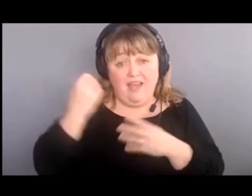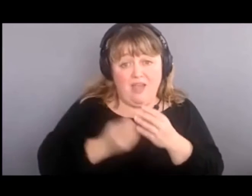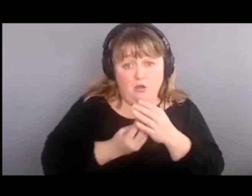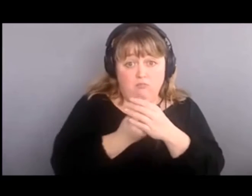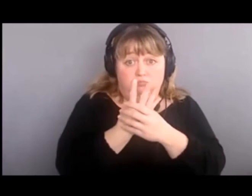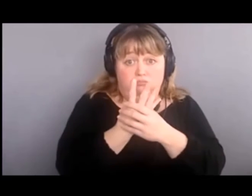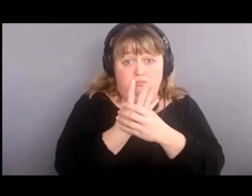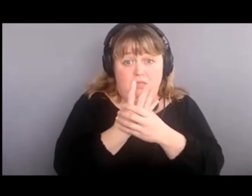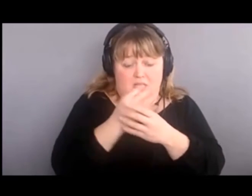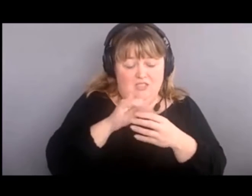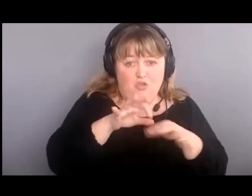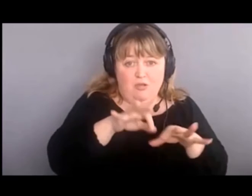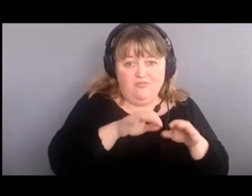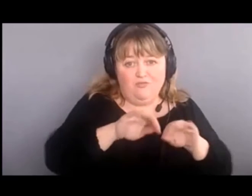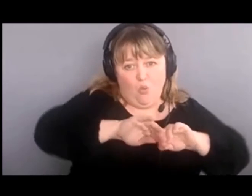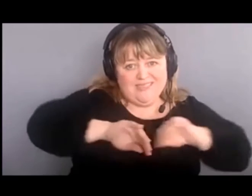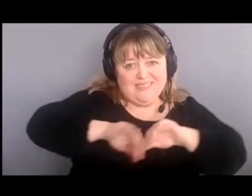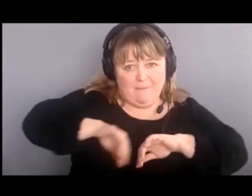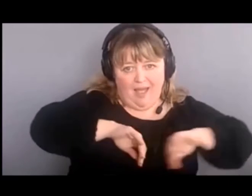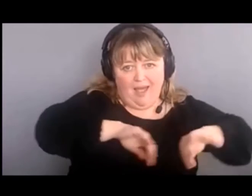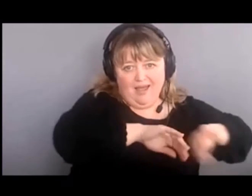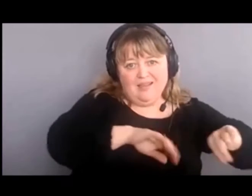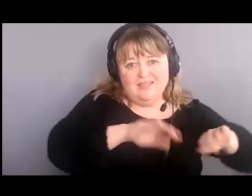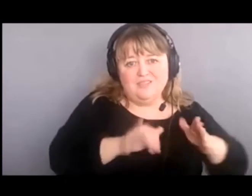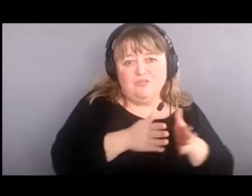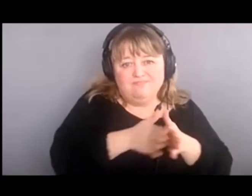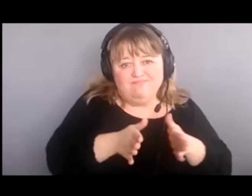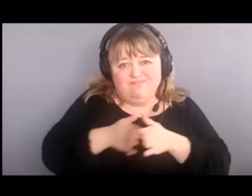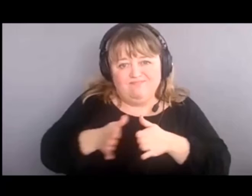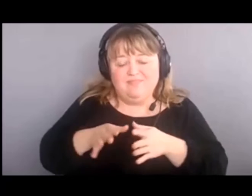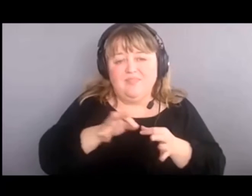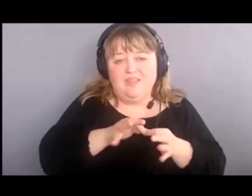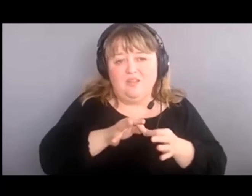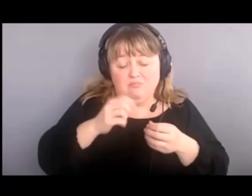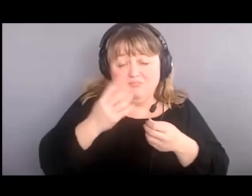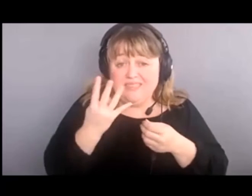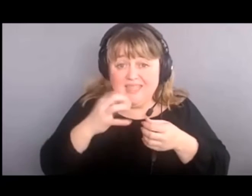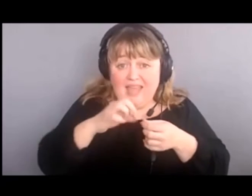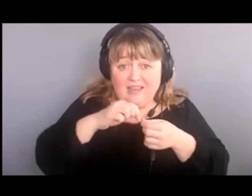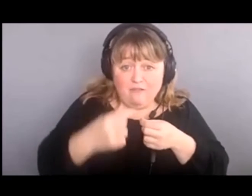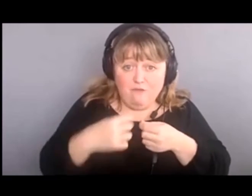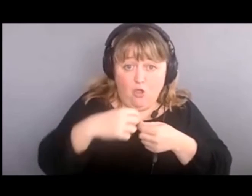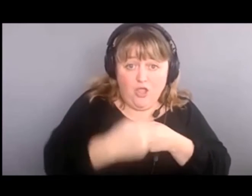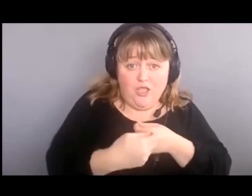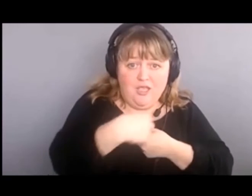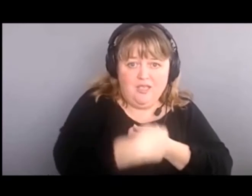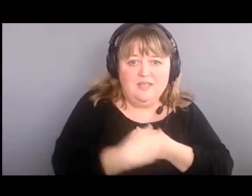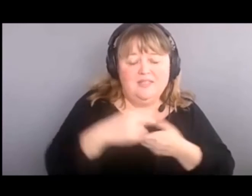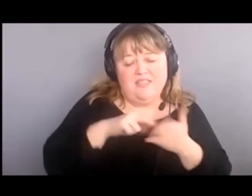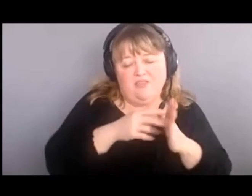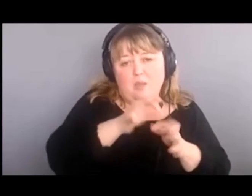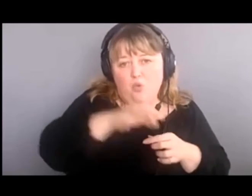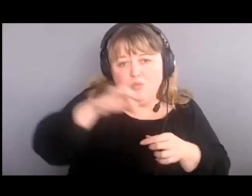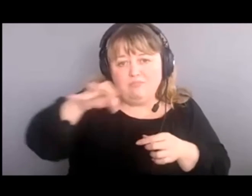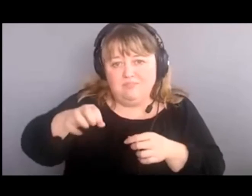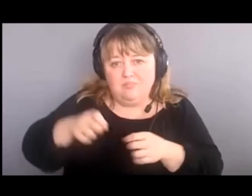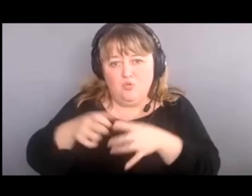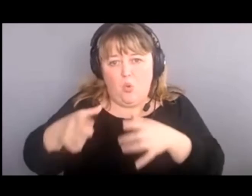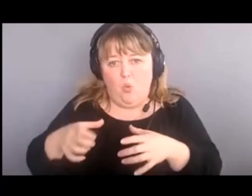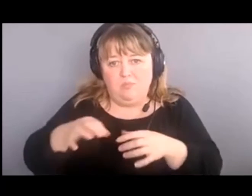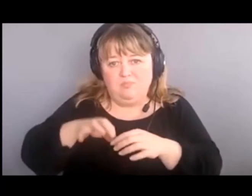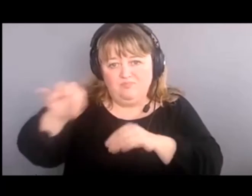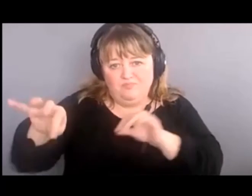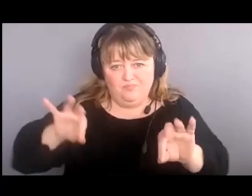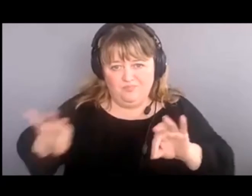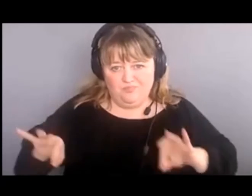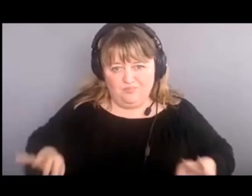temps quand ils vont avoir la feuille là, de repiquer vos tomates pour la semaine